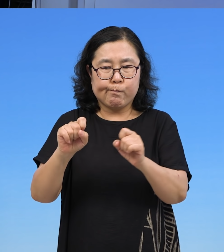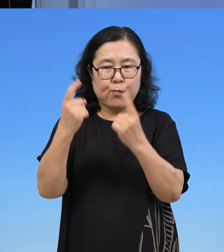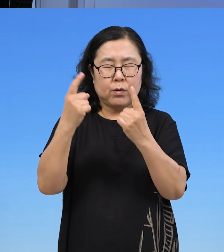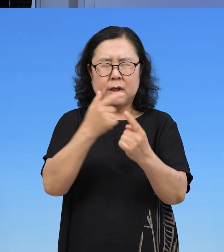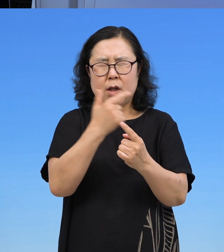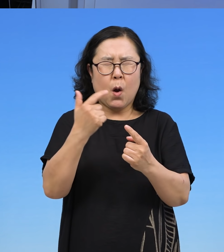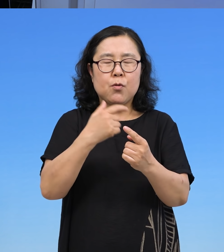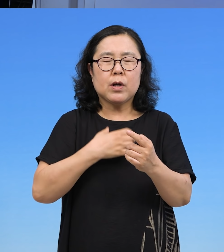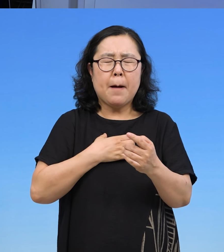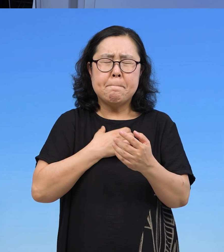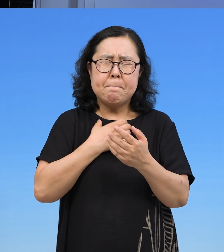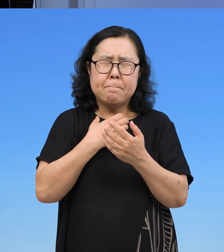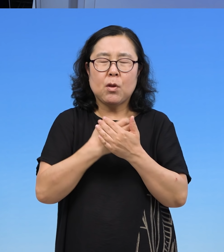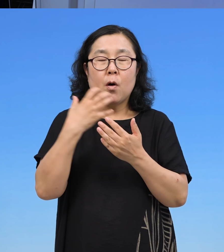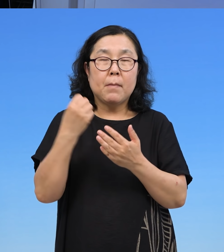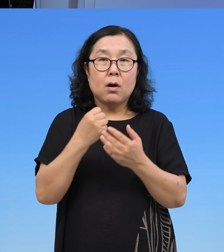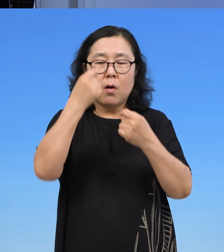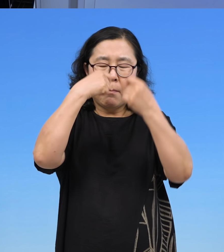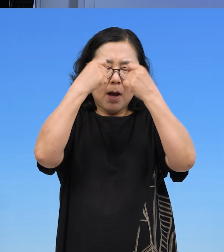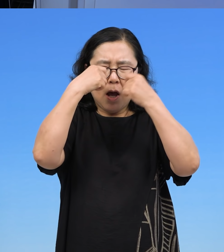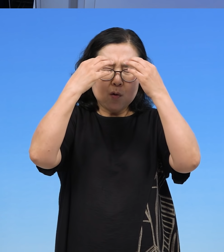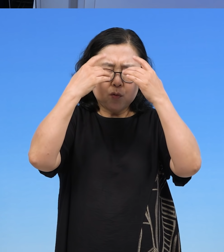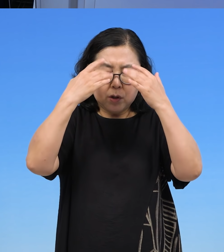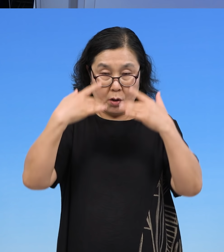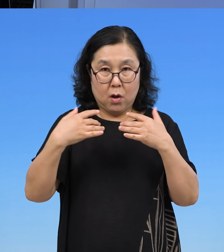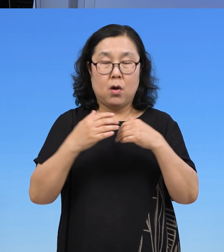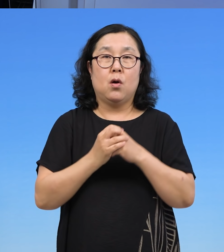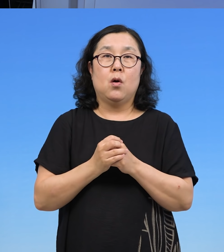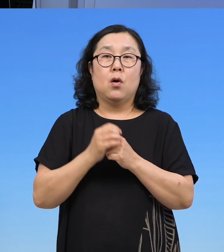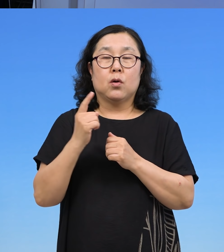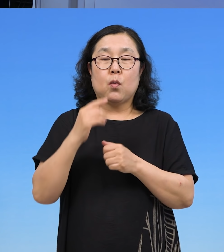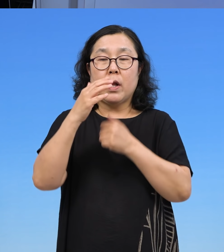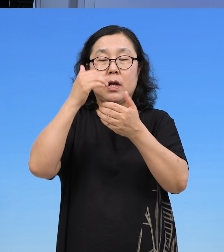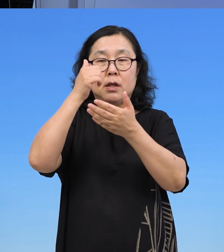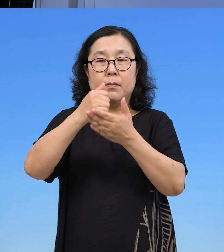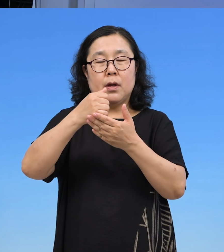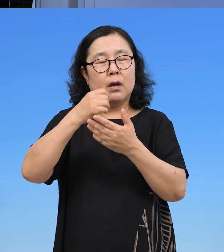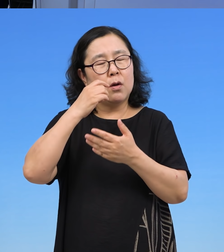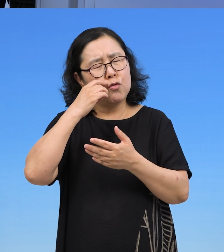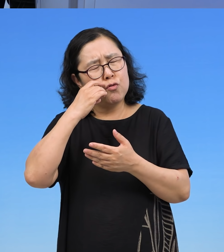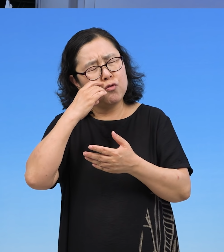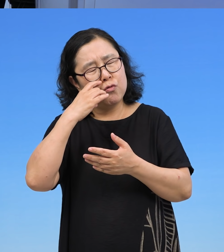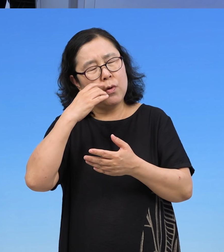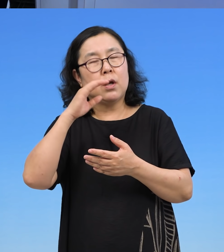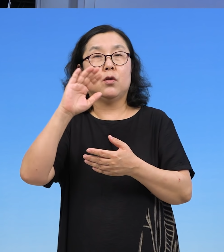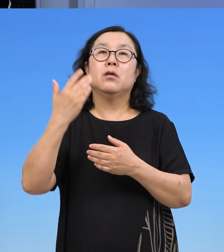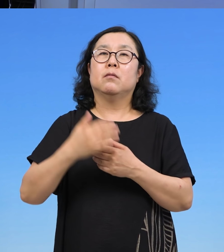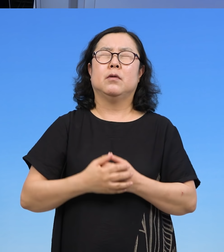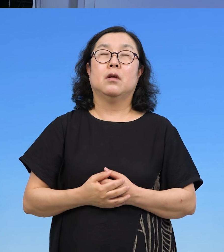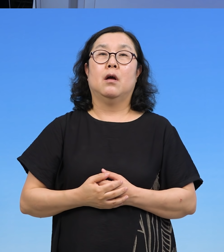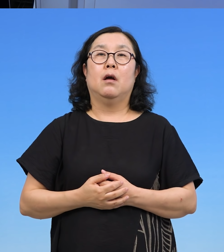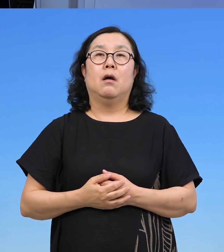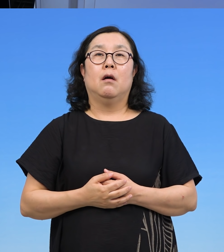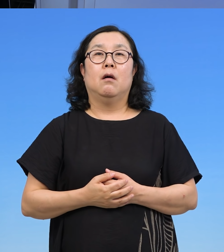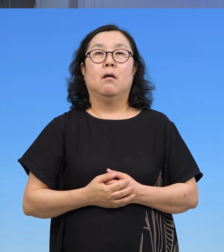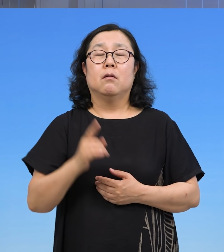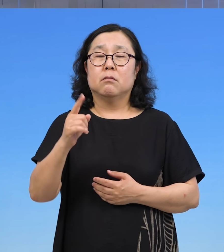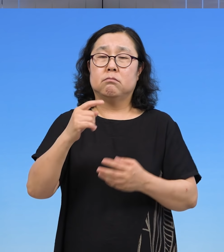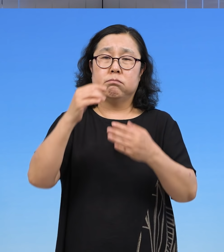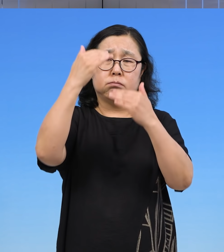소리내어 울었고 그 한 구절을 계기로 하나님이 궁금해졌습니다 이거 여러분 이해가 되세요?